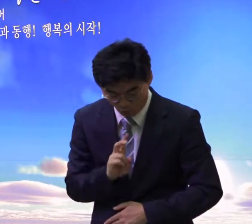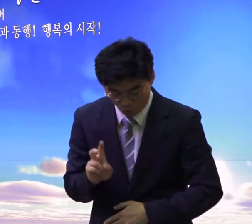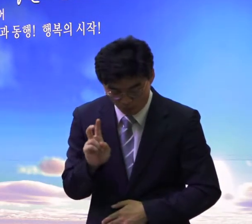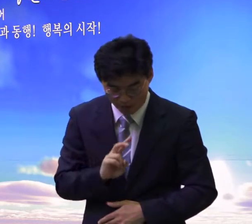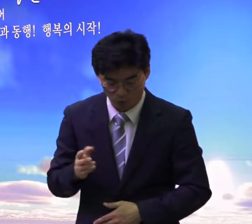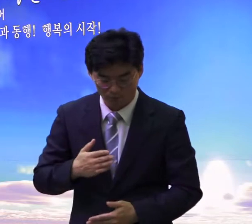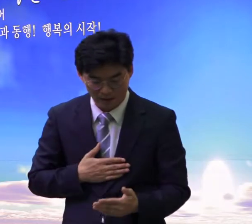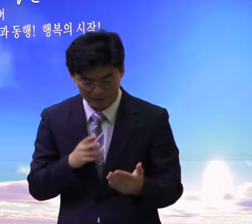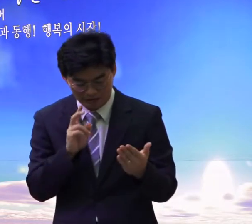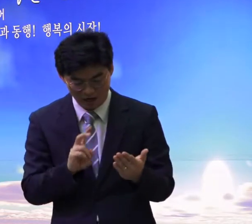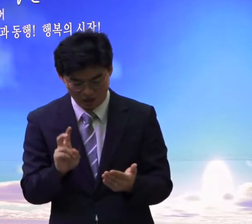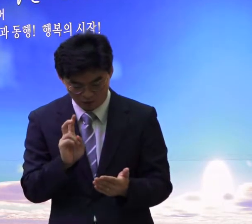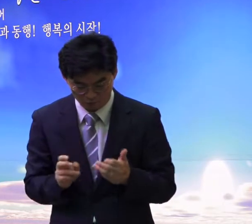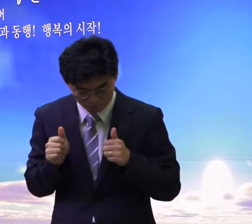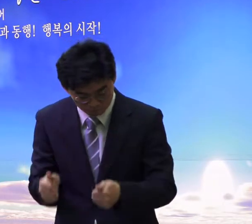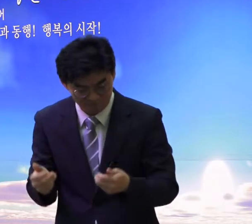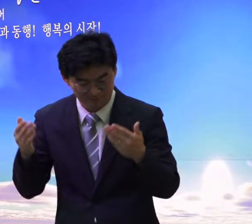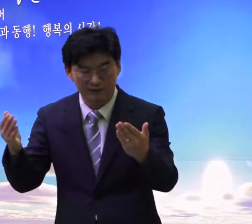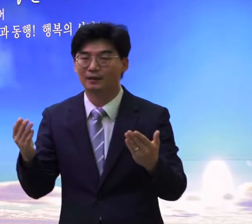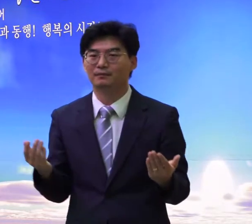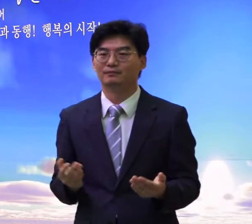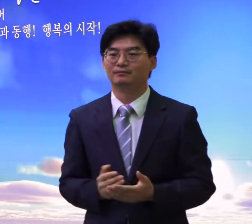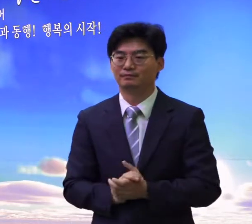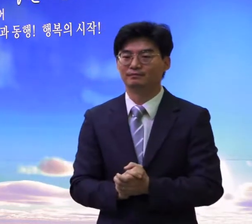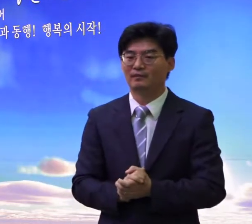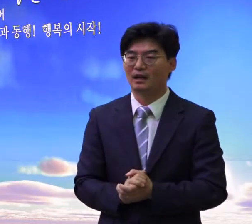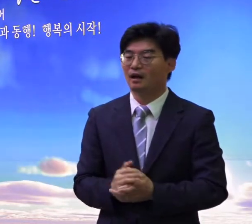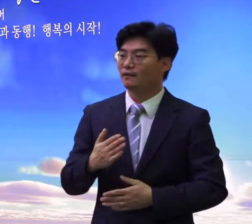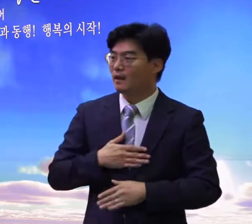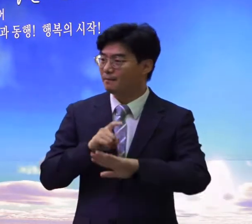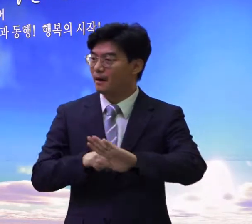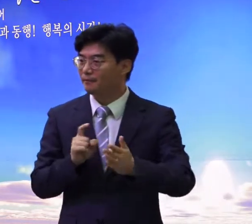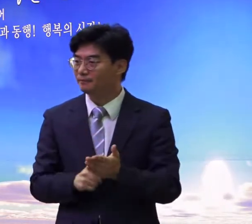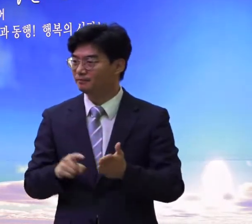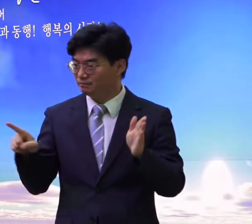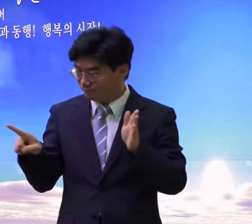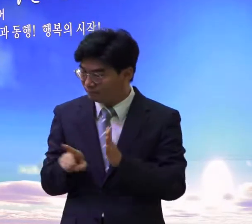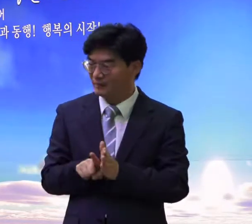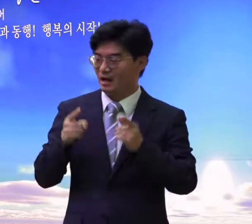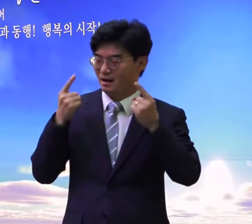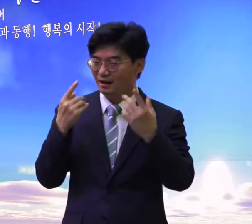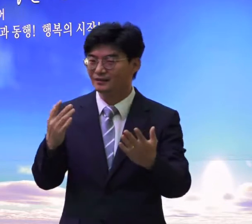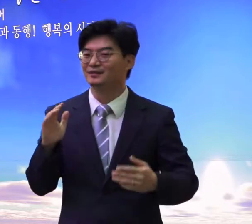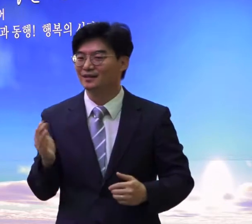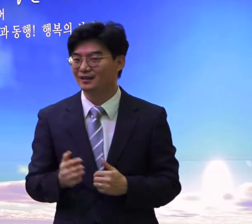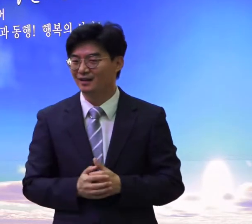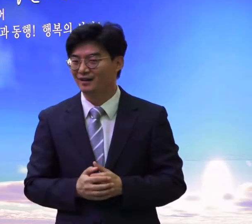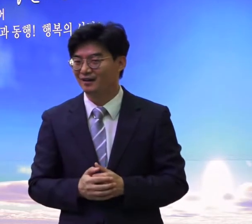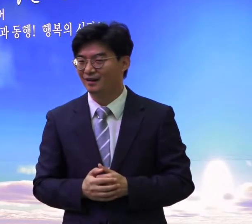내가 찬송하리라. 하나님, 내 마음이 확정되었고 내 마음이 확정되었습니다.